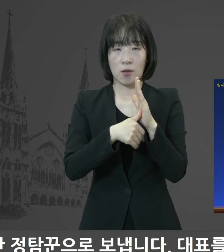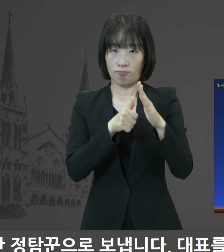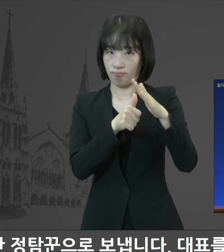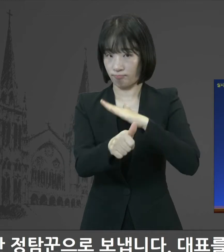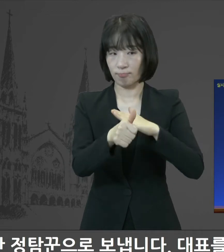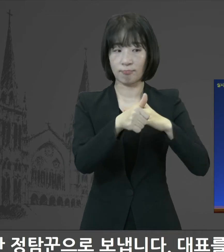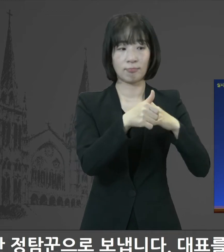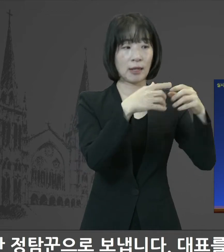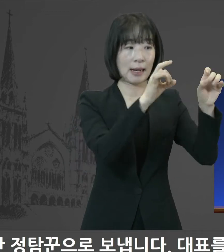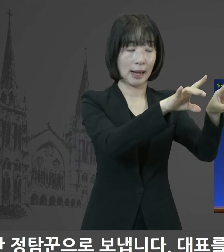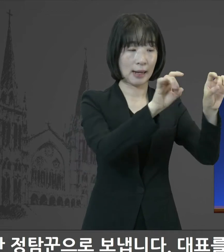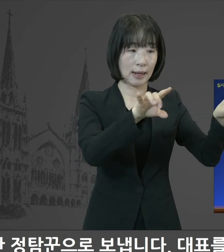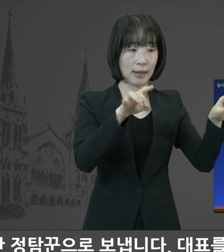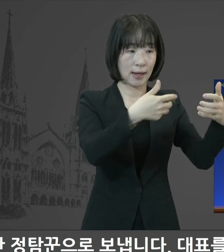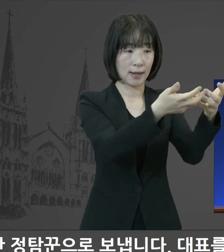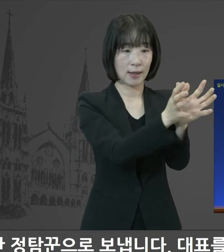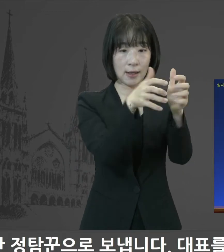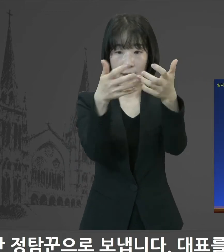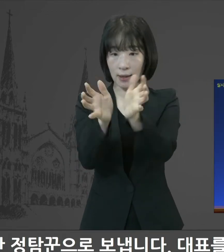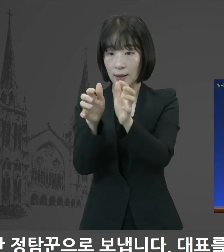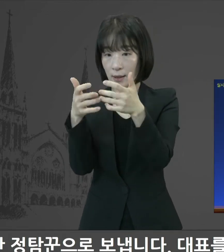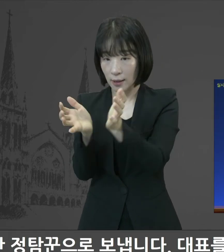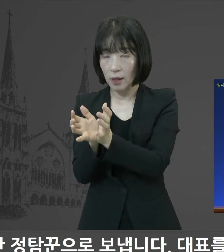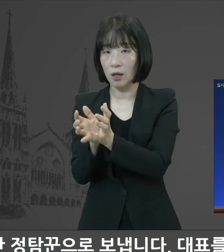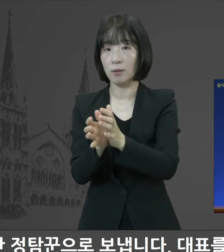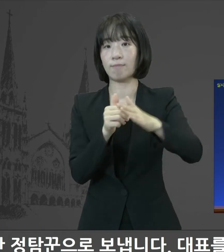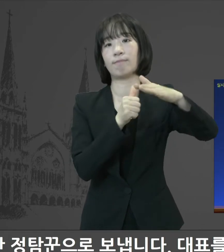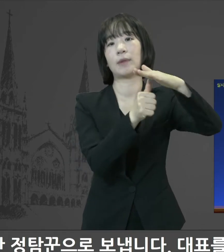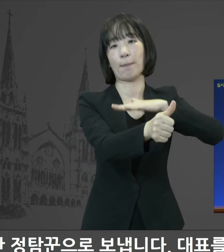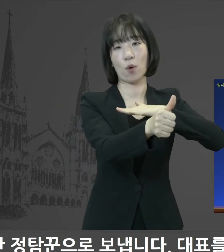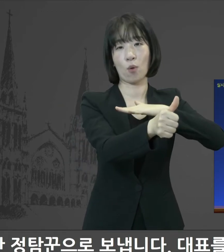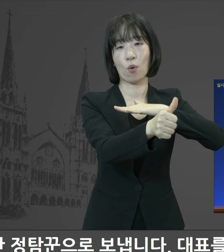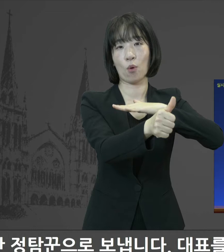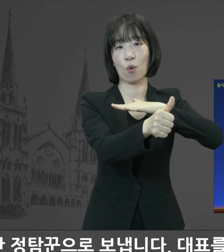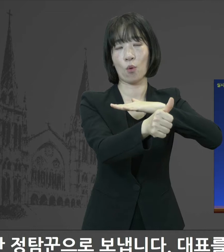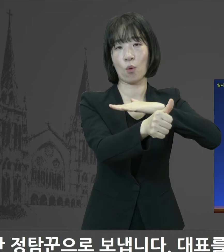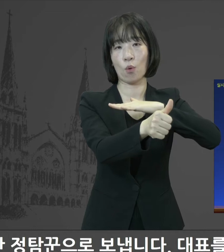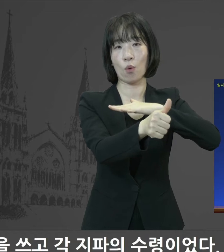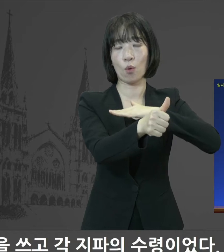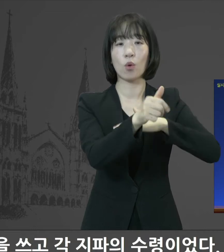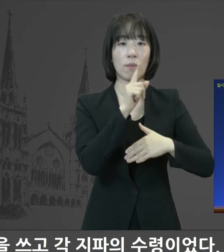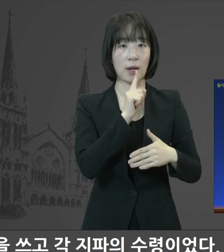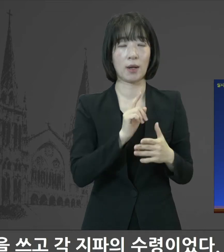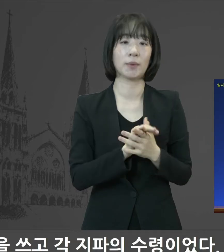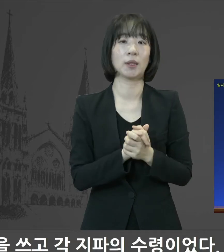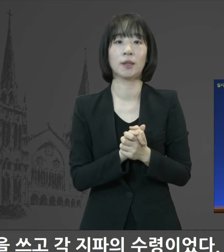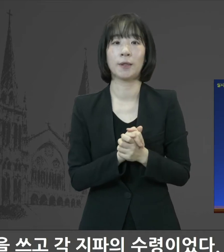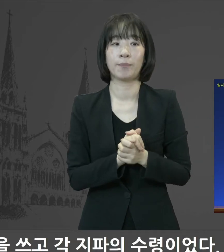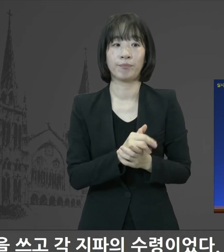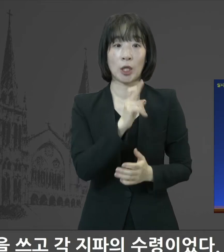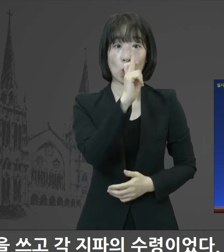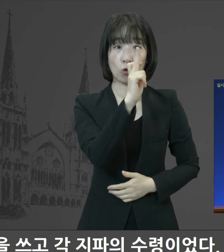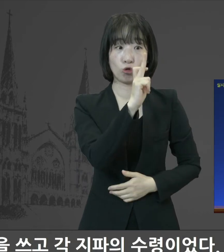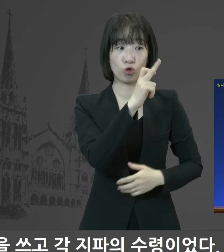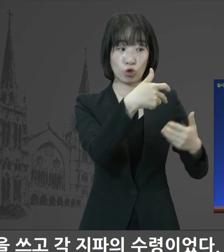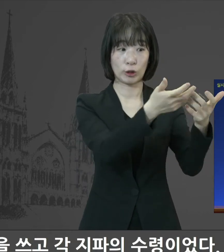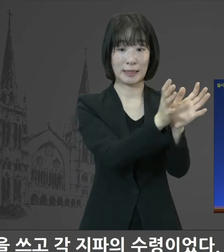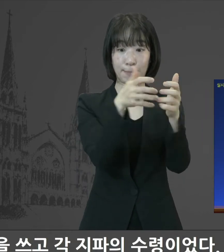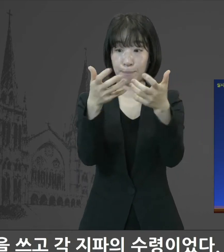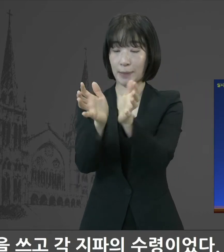지파의 수령이었다, 이렇게 설명을 합니다. 4절부터 13절을 쭉 보시면